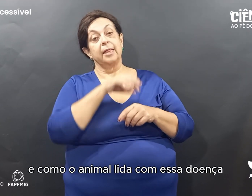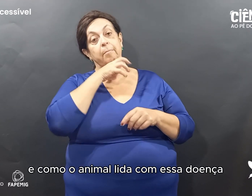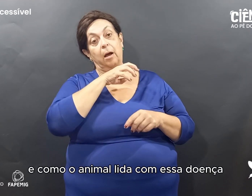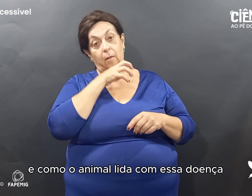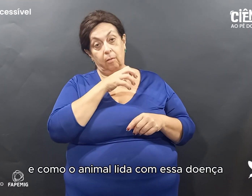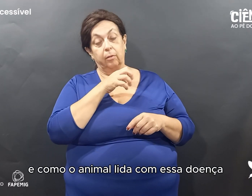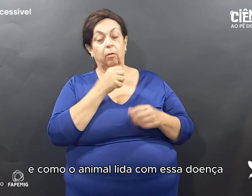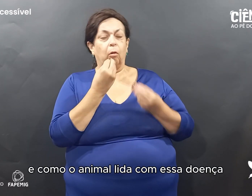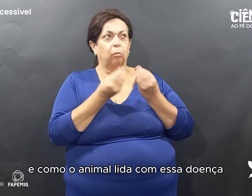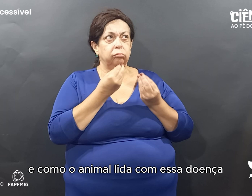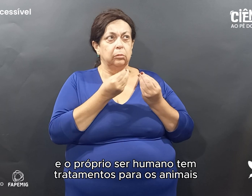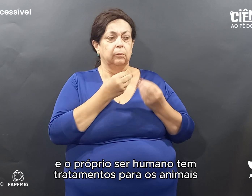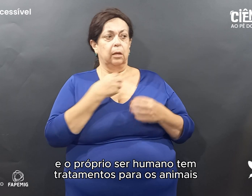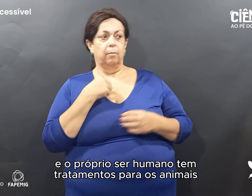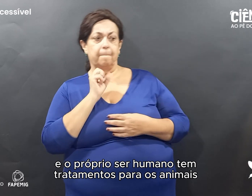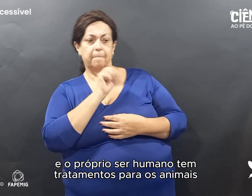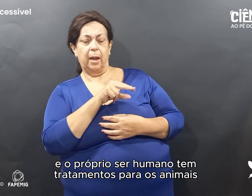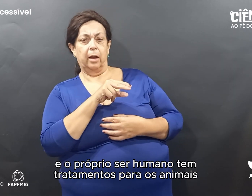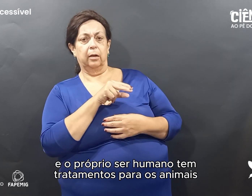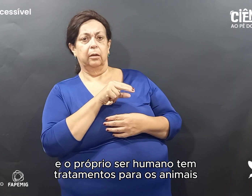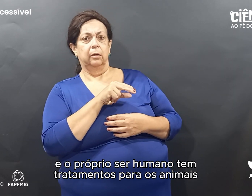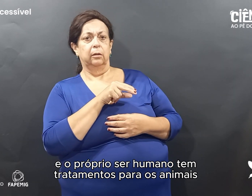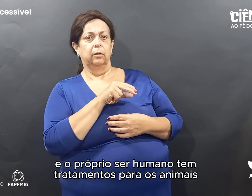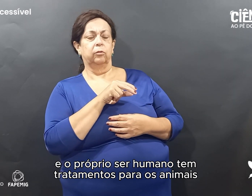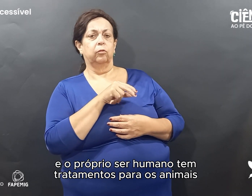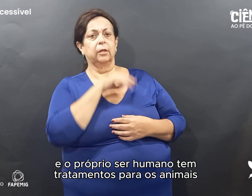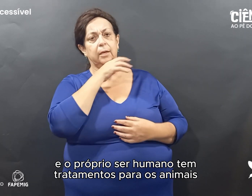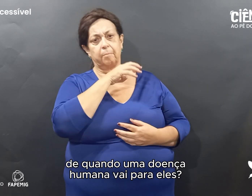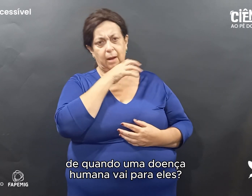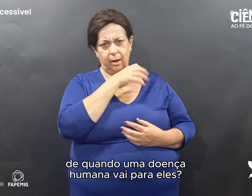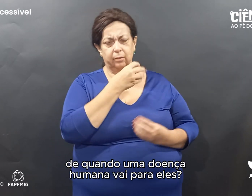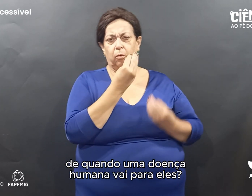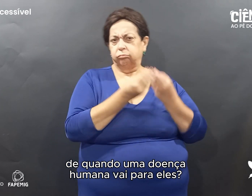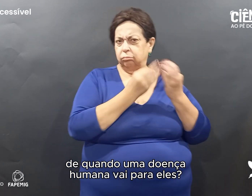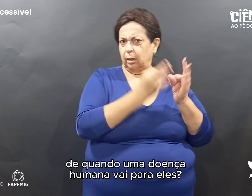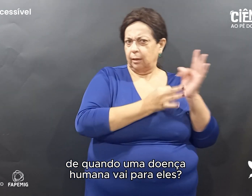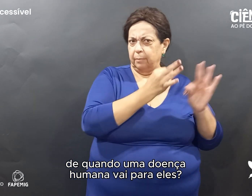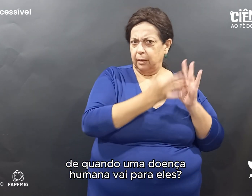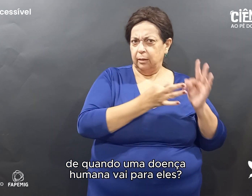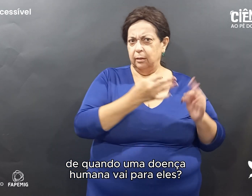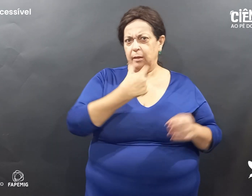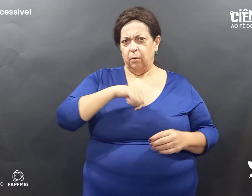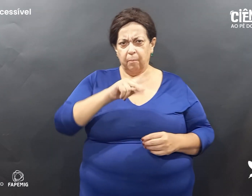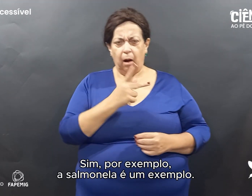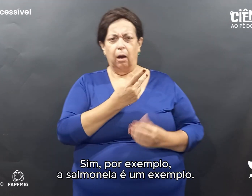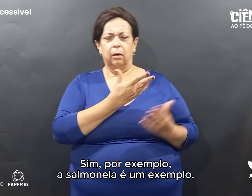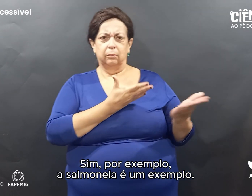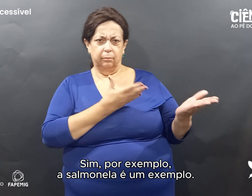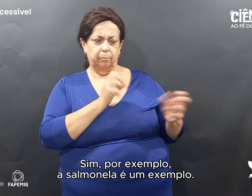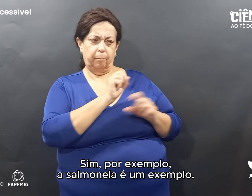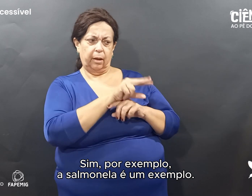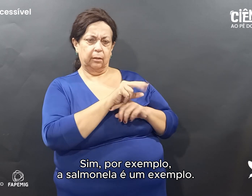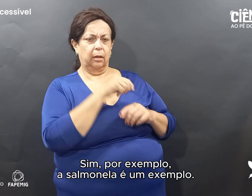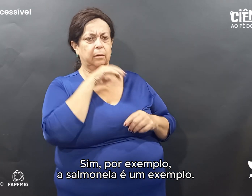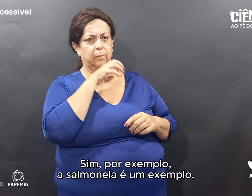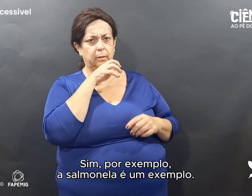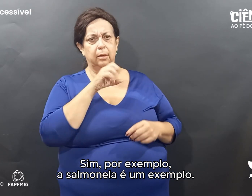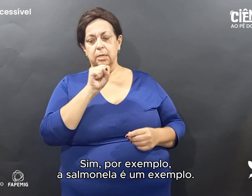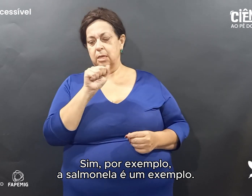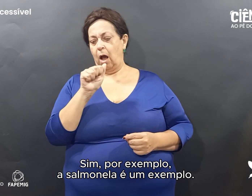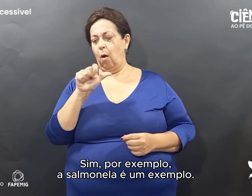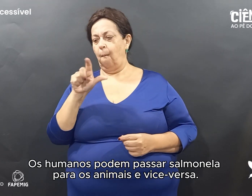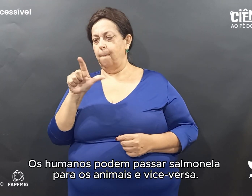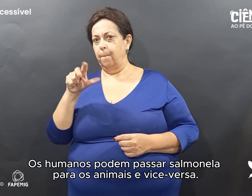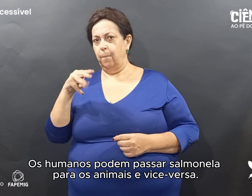o animal lida com essa doença e o próprio ser humano tem tratamentos para os animais quando uma doença humana vai para eles? Sim, por exemplo, a salmonela é